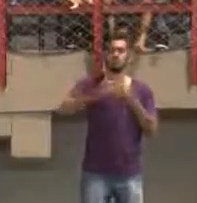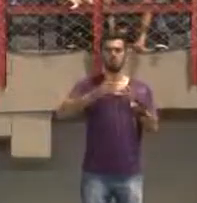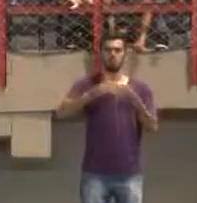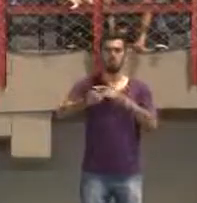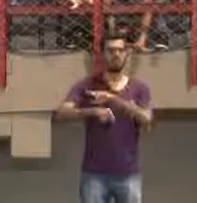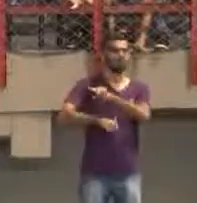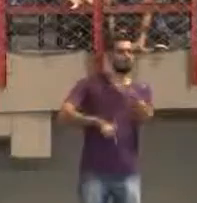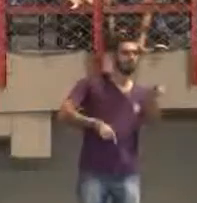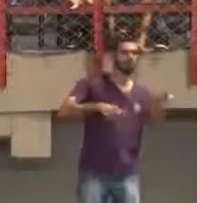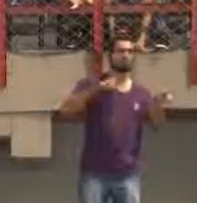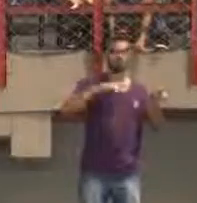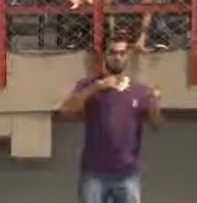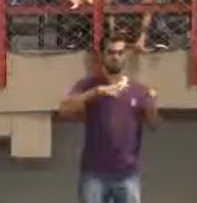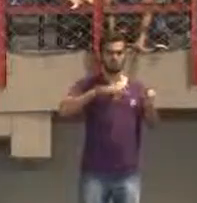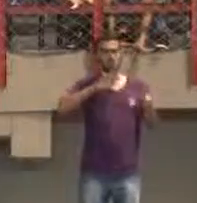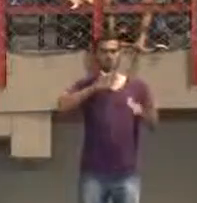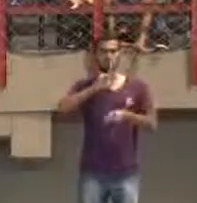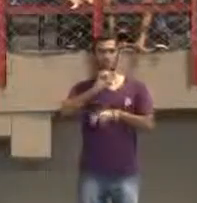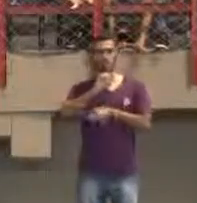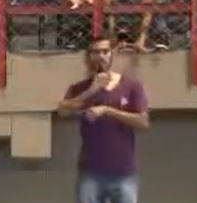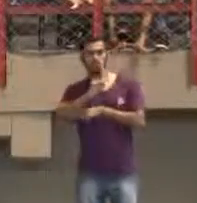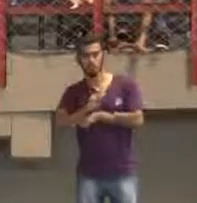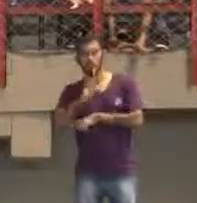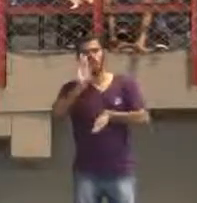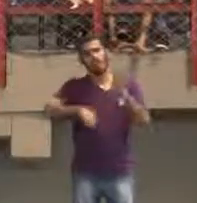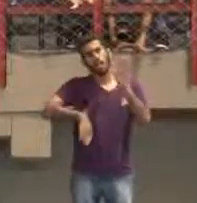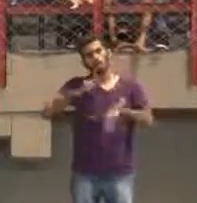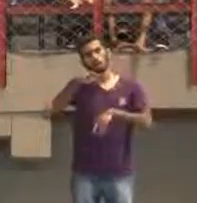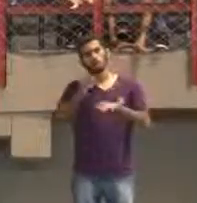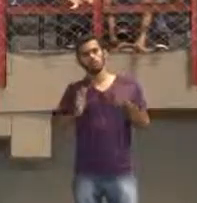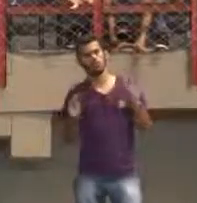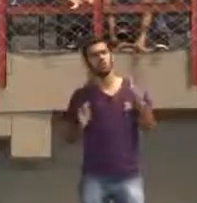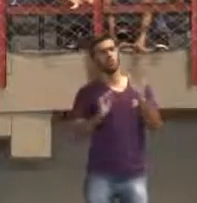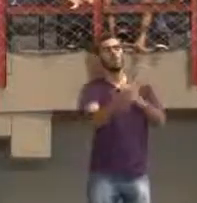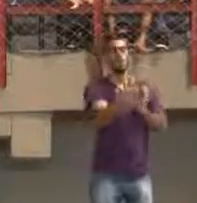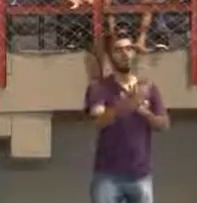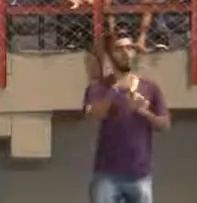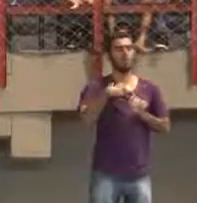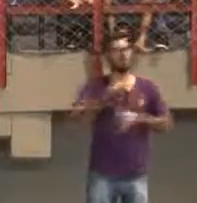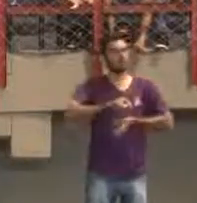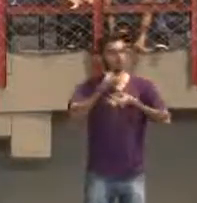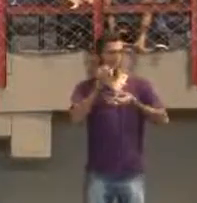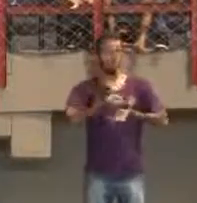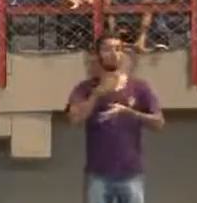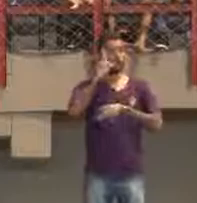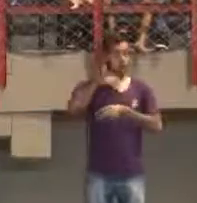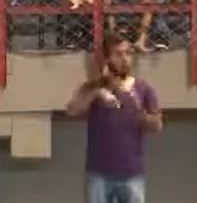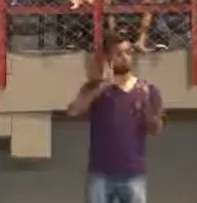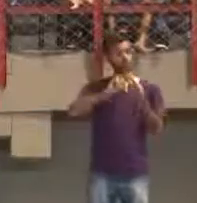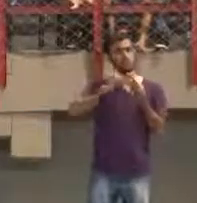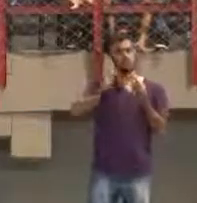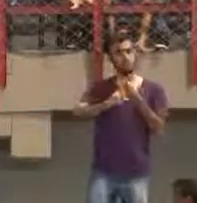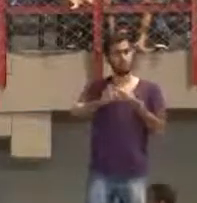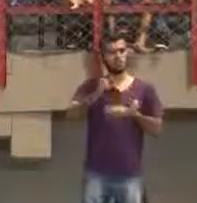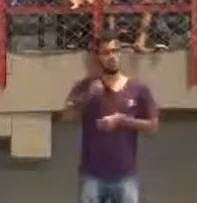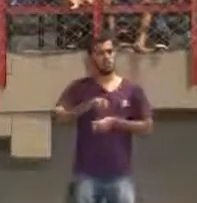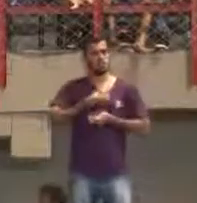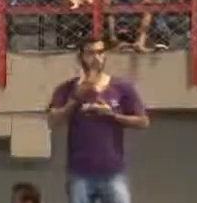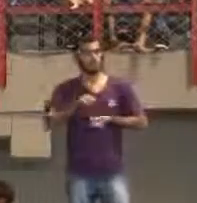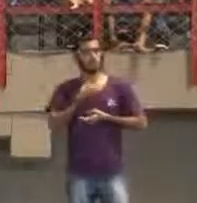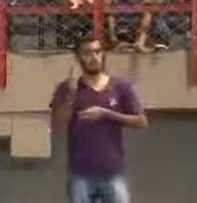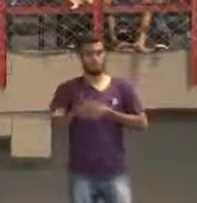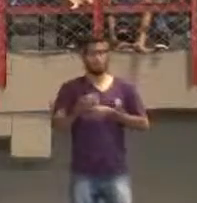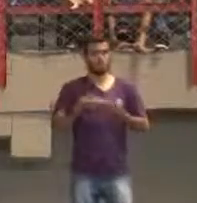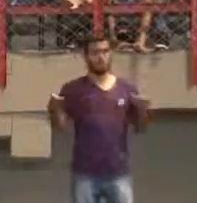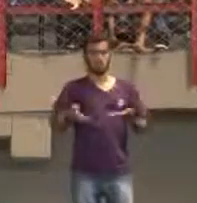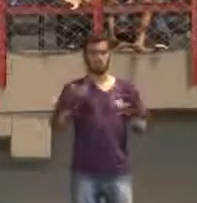que tiver um blog E de vez em quando coloca lá um poema esse é o poeta pós-modernista Esse é o poeta de hoje que não